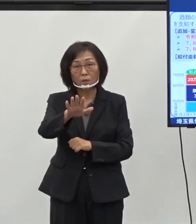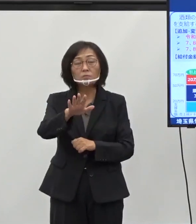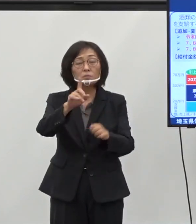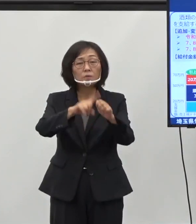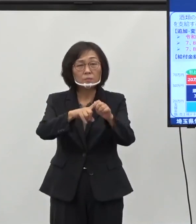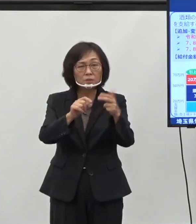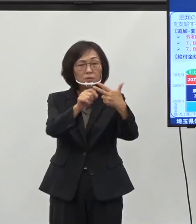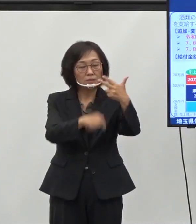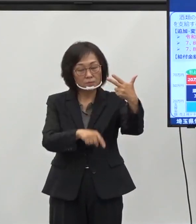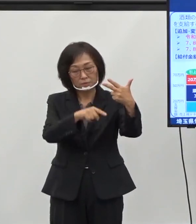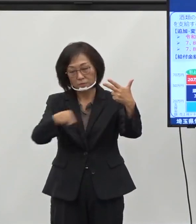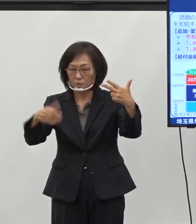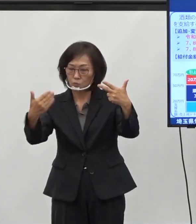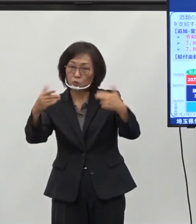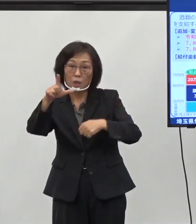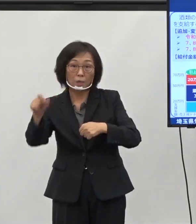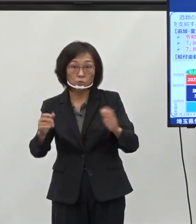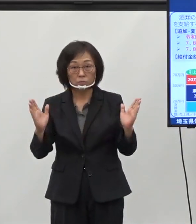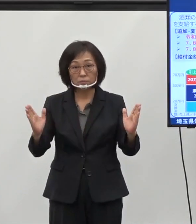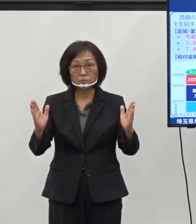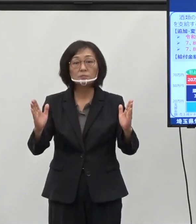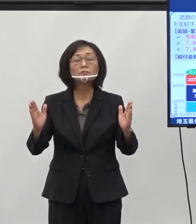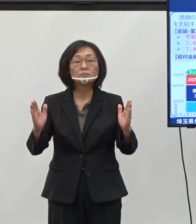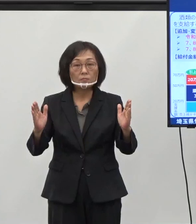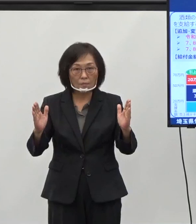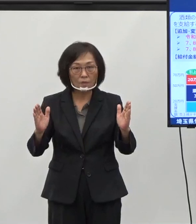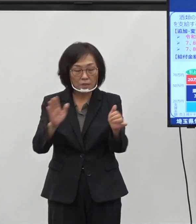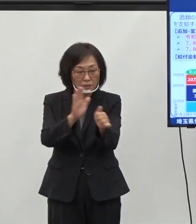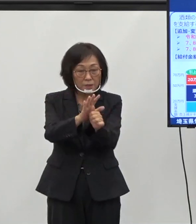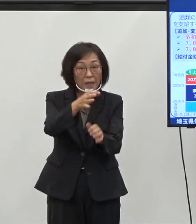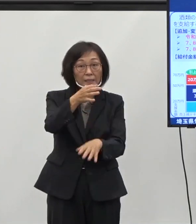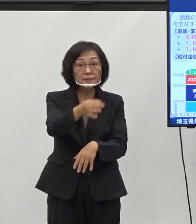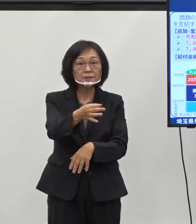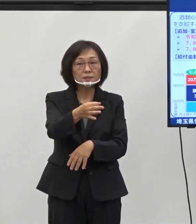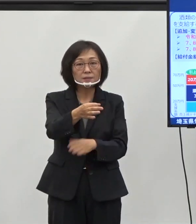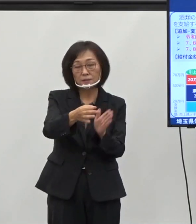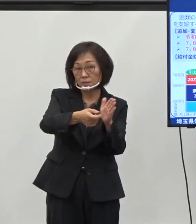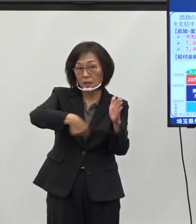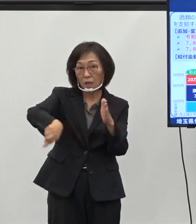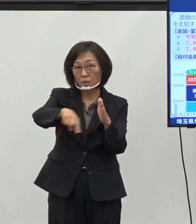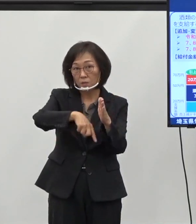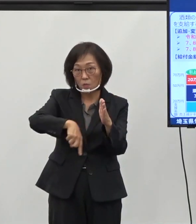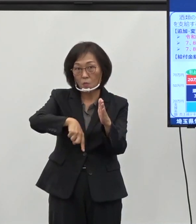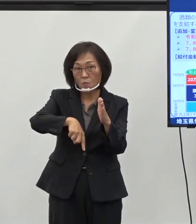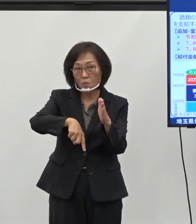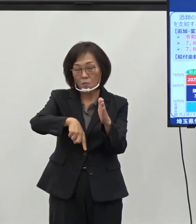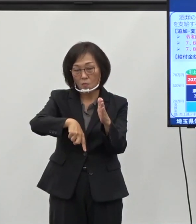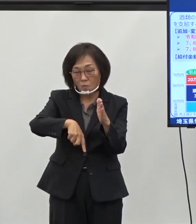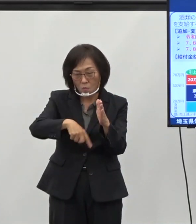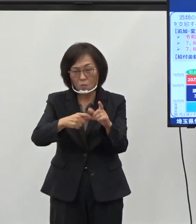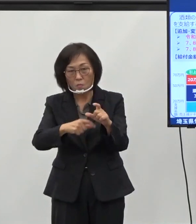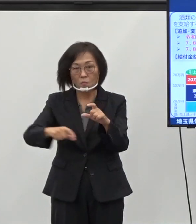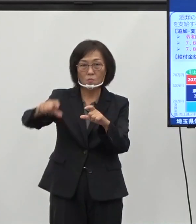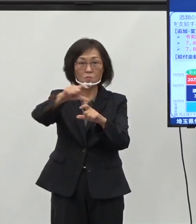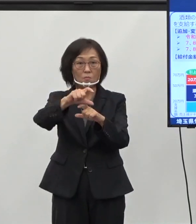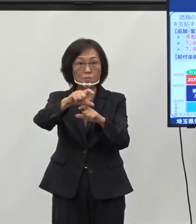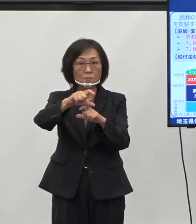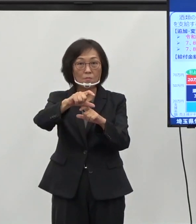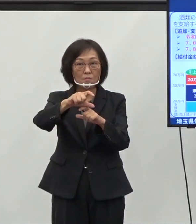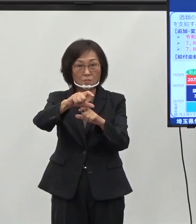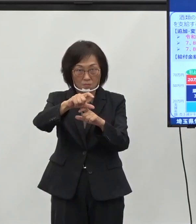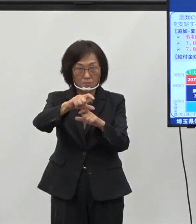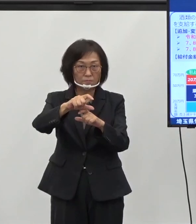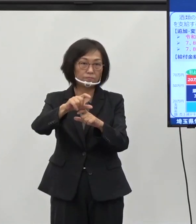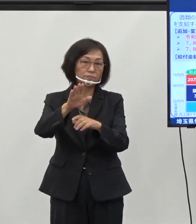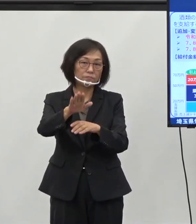につきましては、支給支援金の給付要件を緩和するとともに、上限額を引き